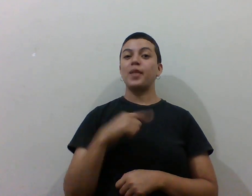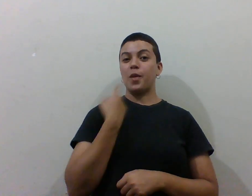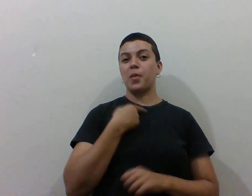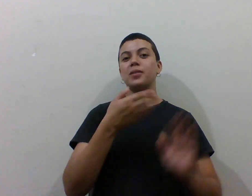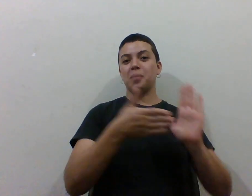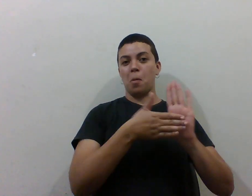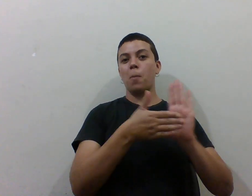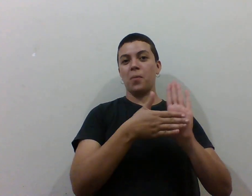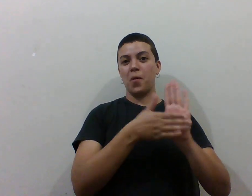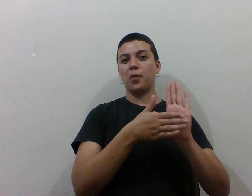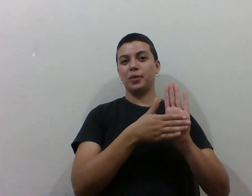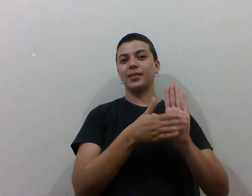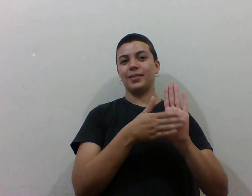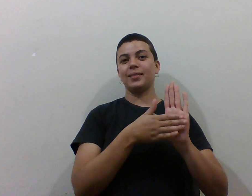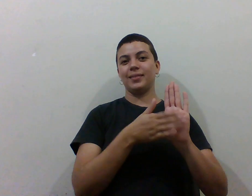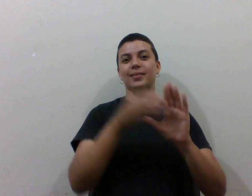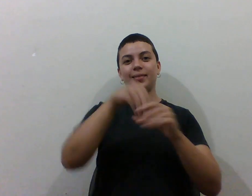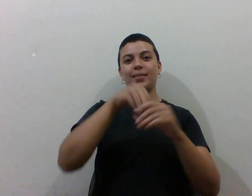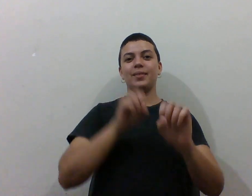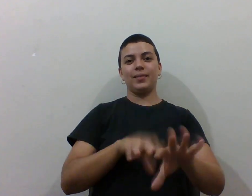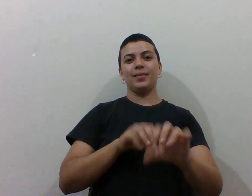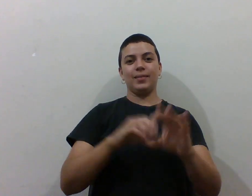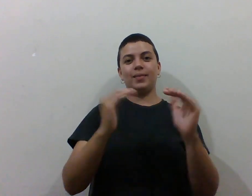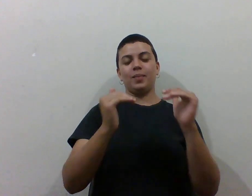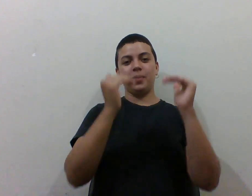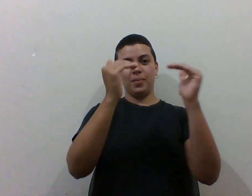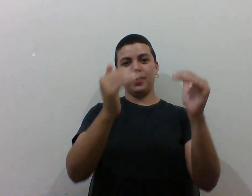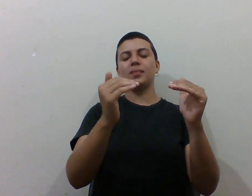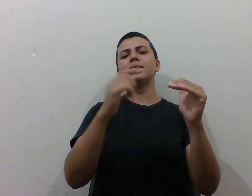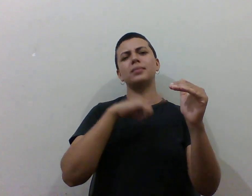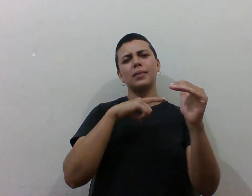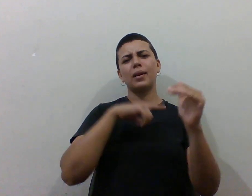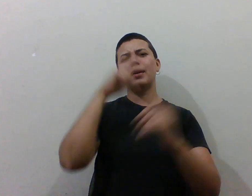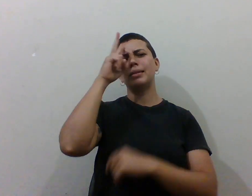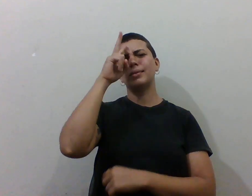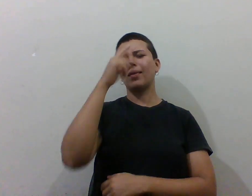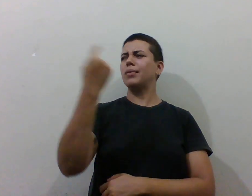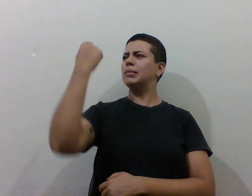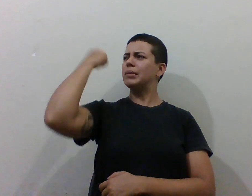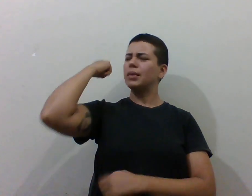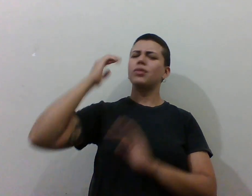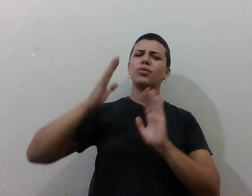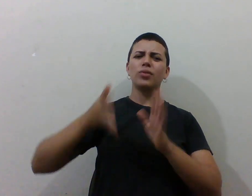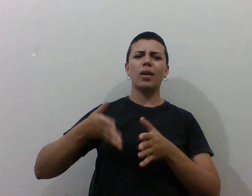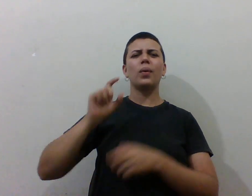dessa ordem no ensino superior historicamente lá no passado era um ensino muito